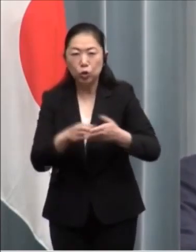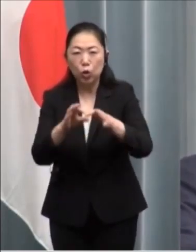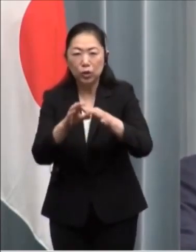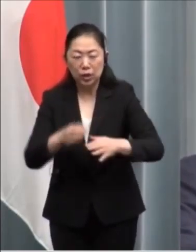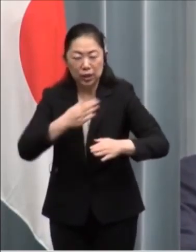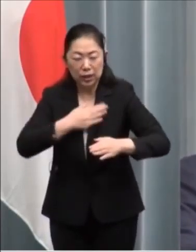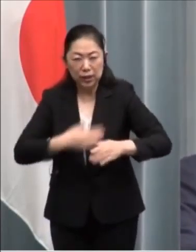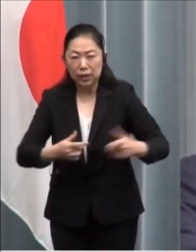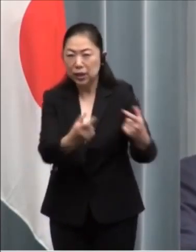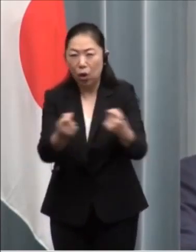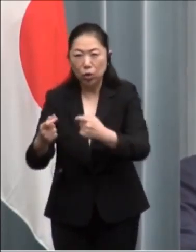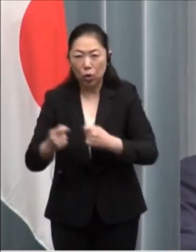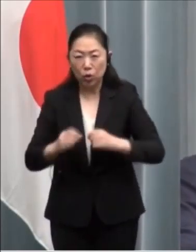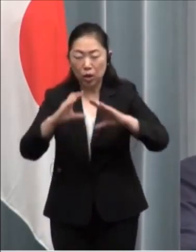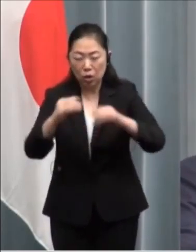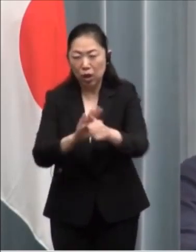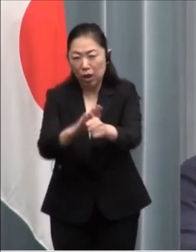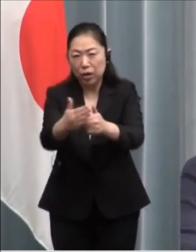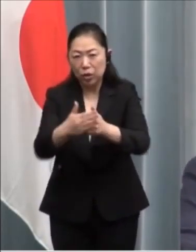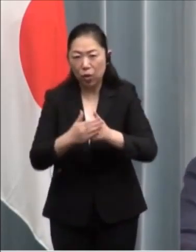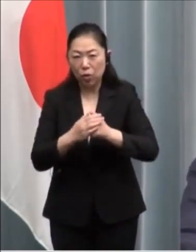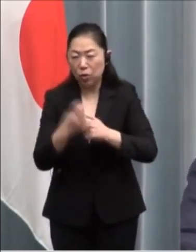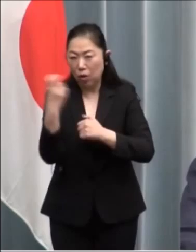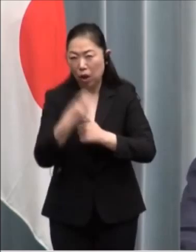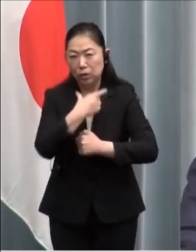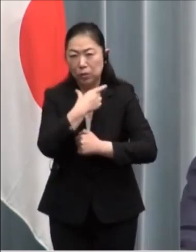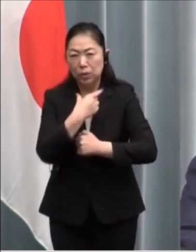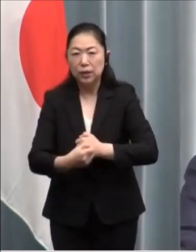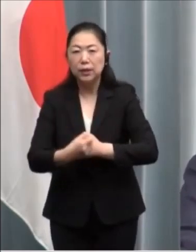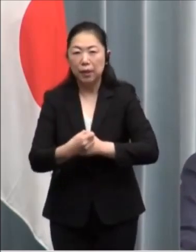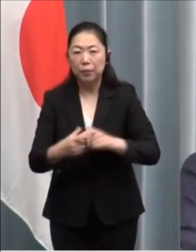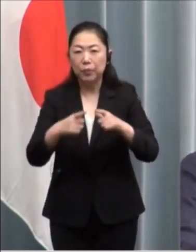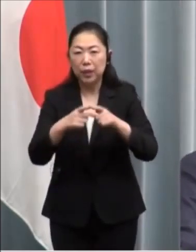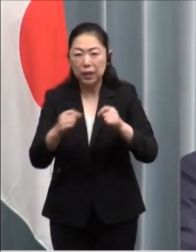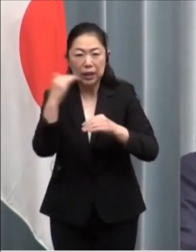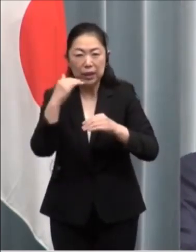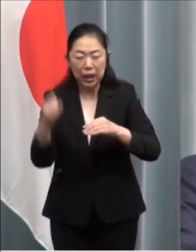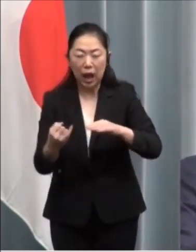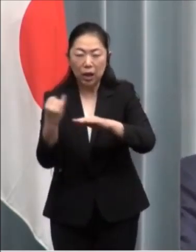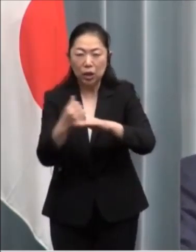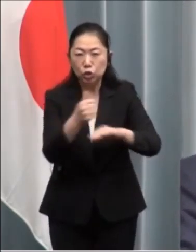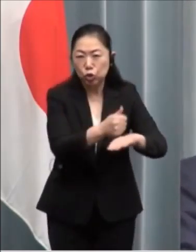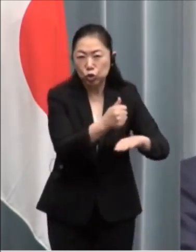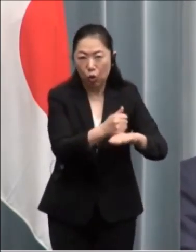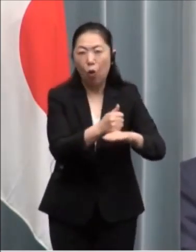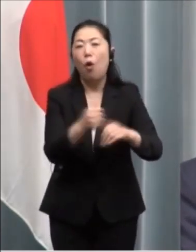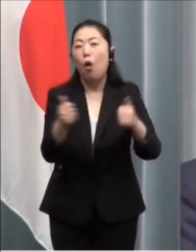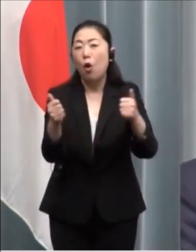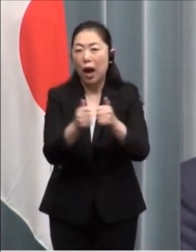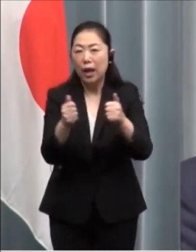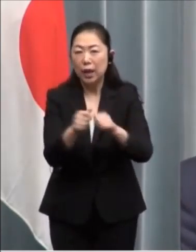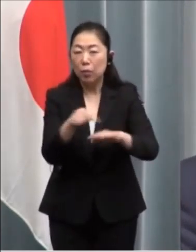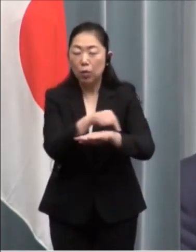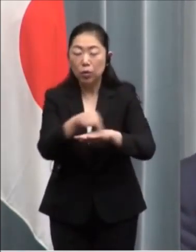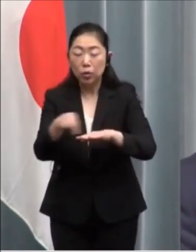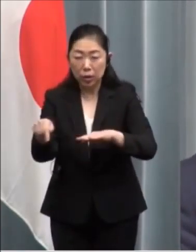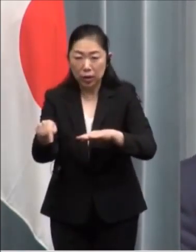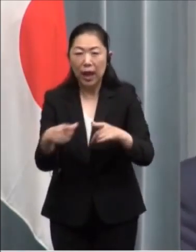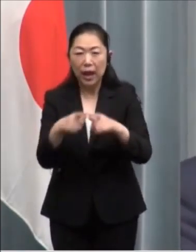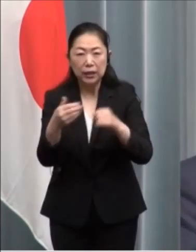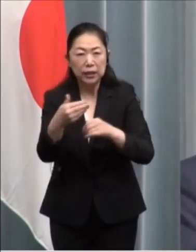際社会による協力を確認をしたいと思います。また日韓首脳会談を開催する予定であるとともに、日